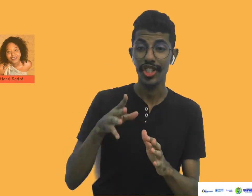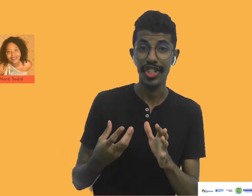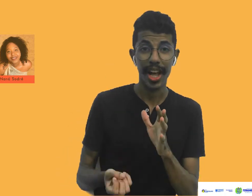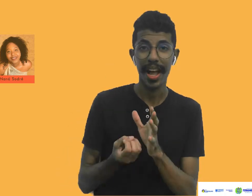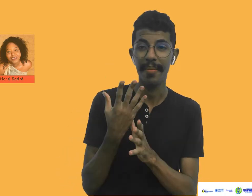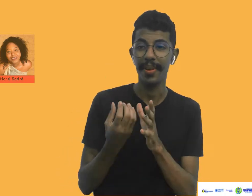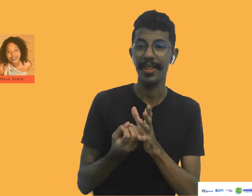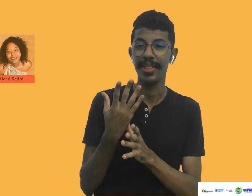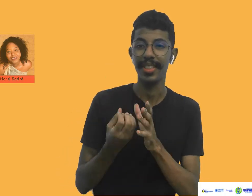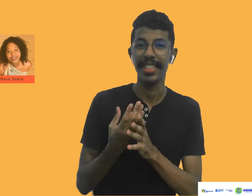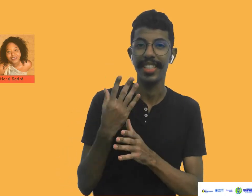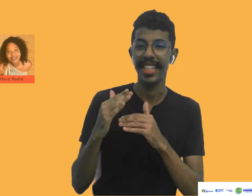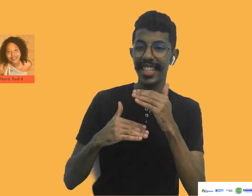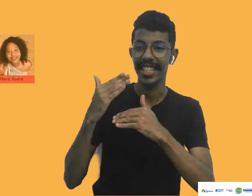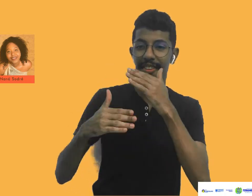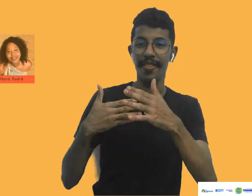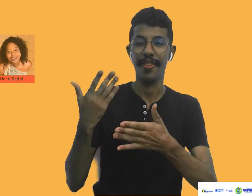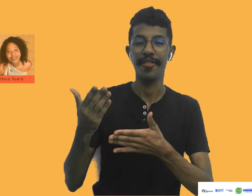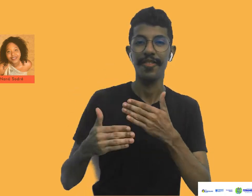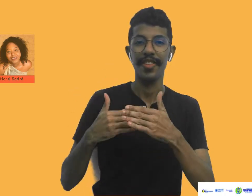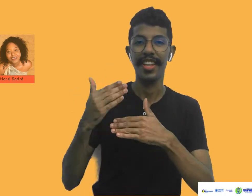produzia na infância e não sabia.